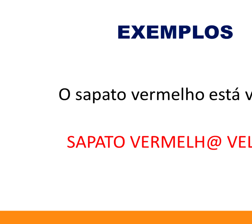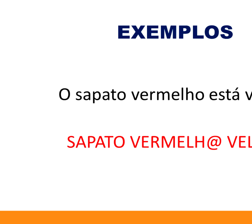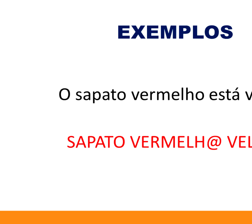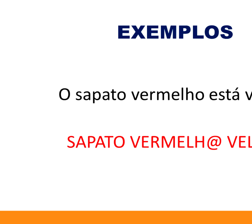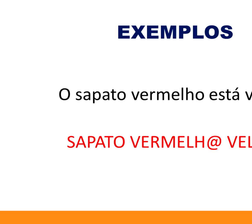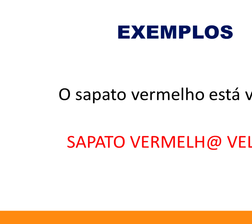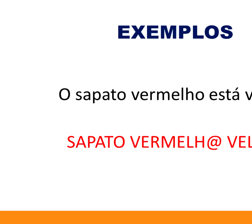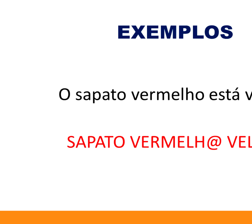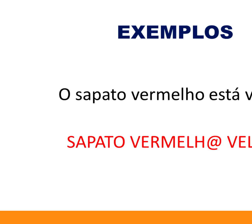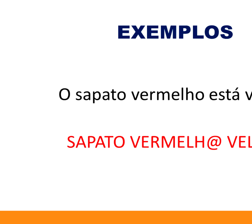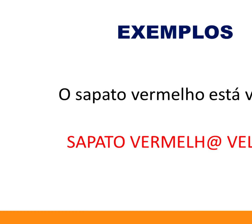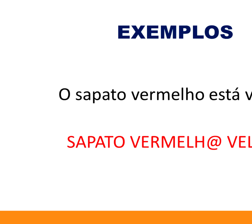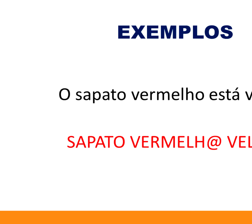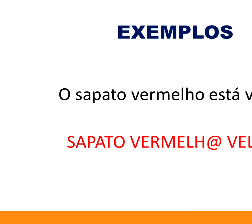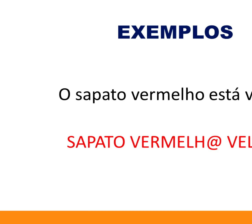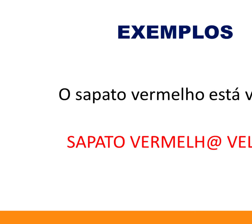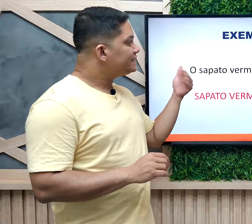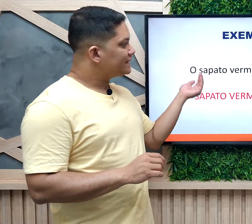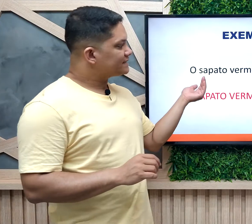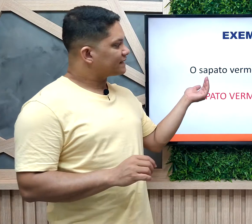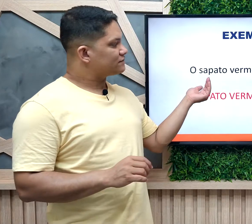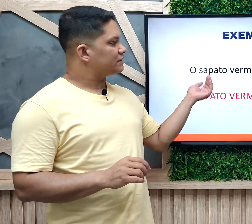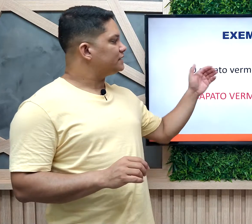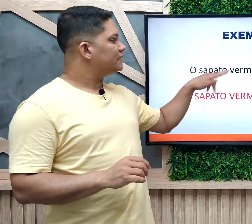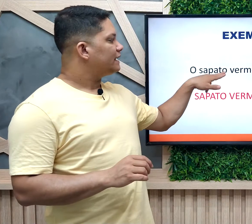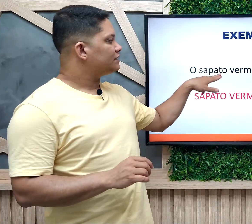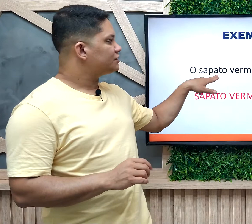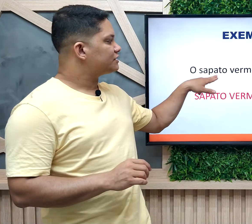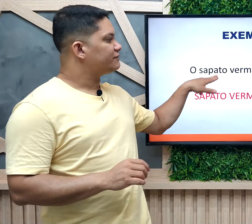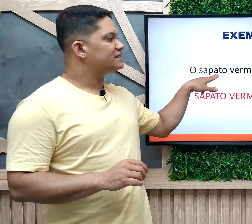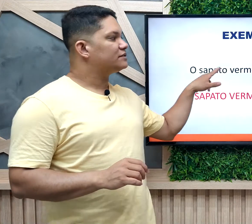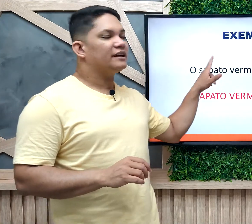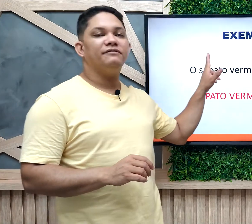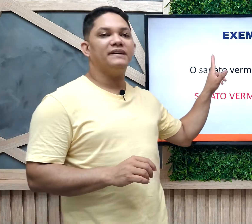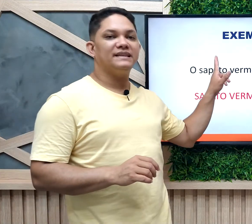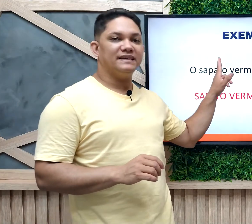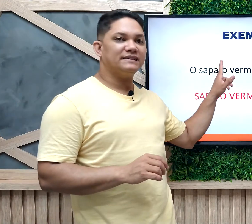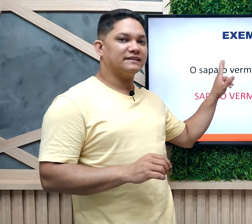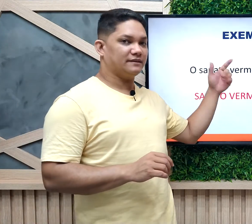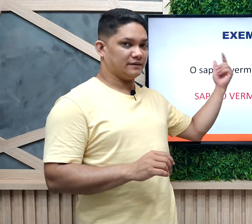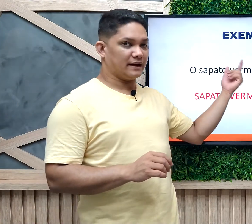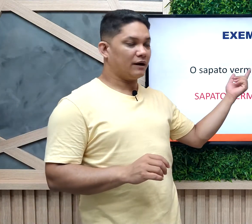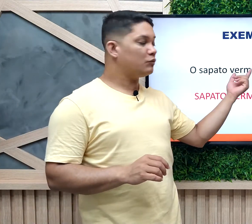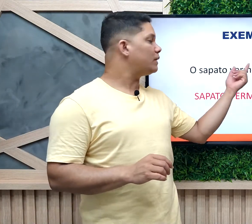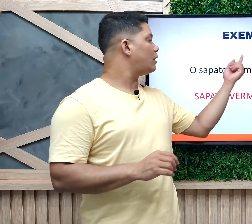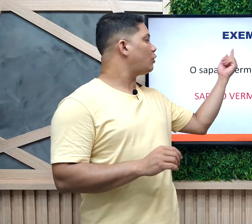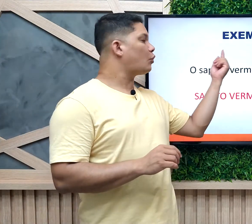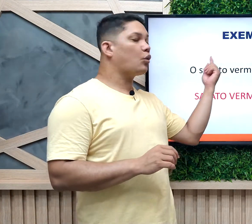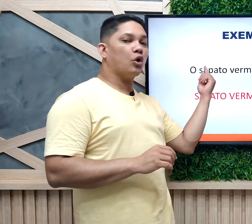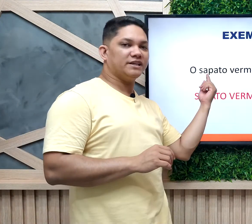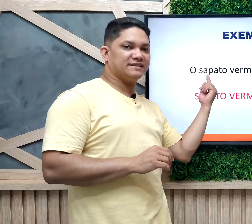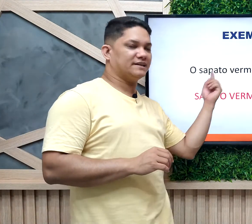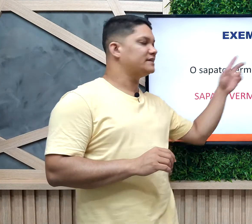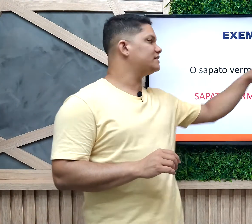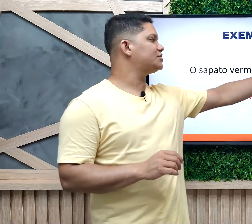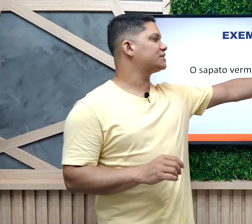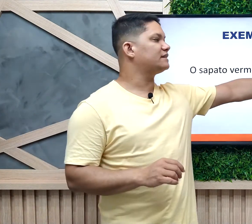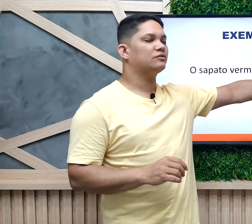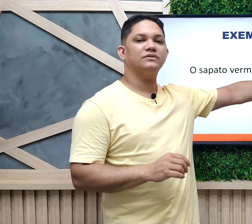está velho. Note que nesse caso aqui, a gente está fazendo referência a uma coisa que está na